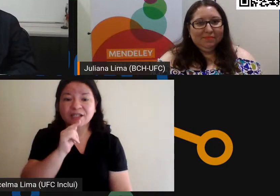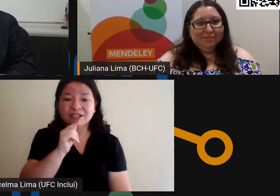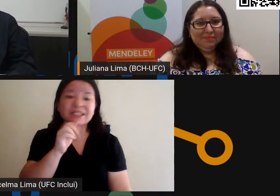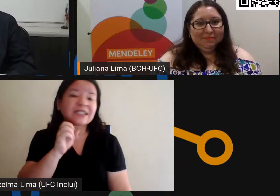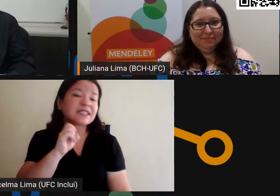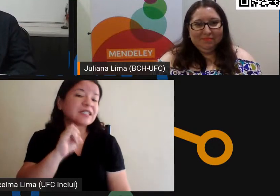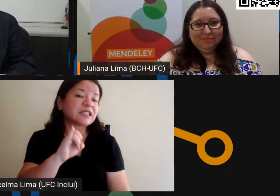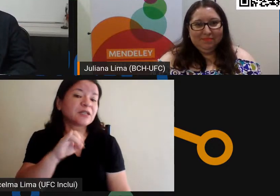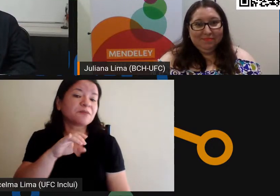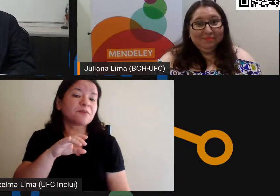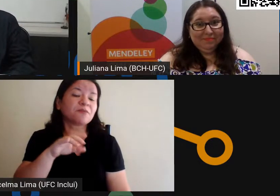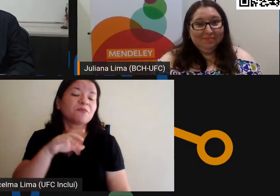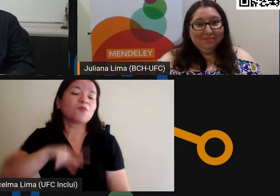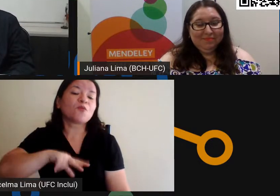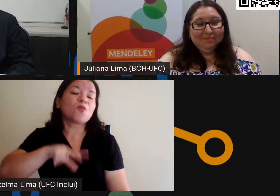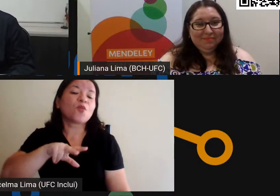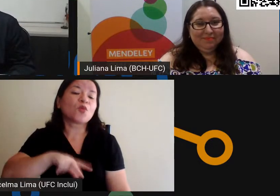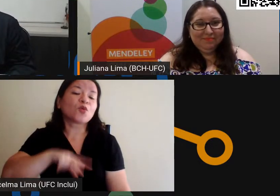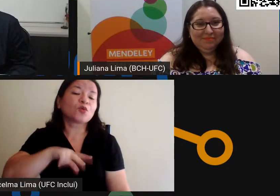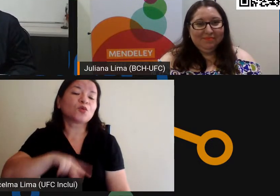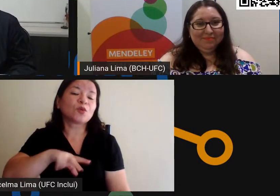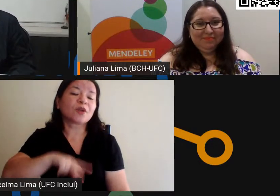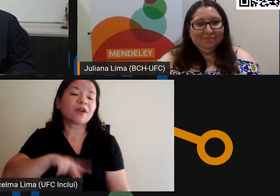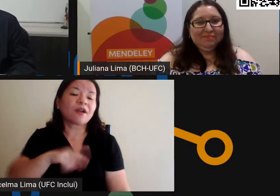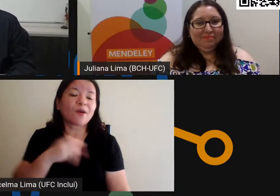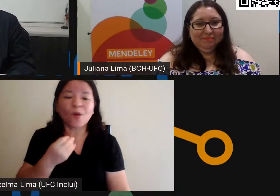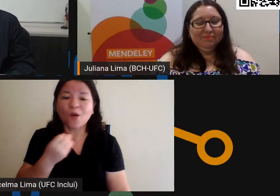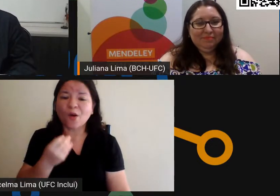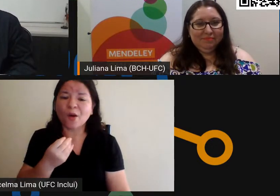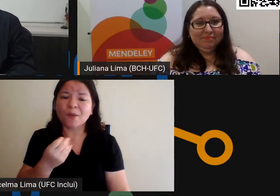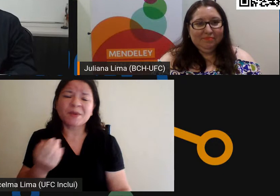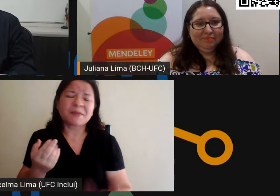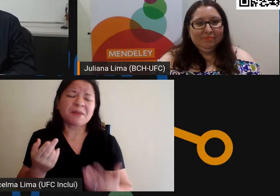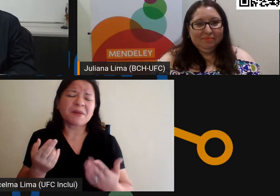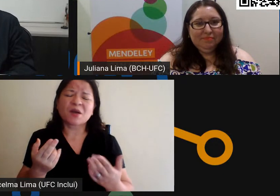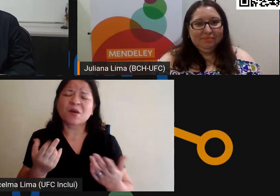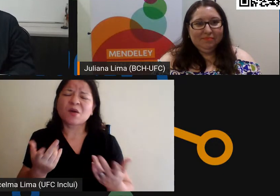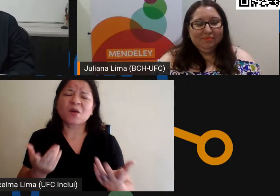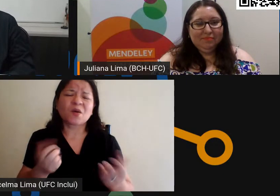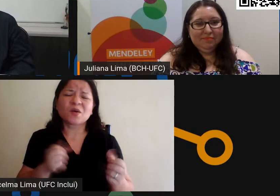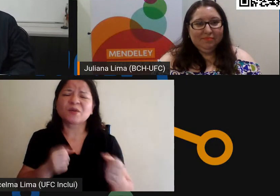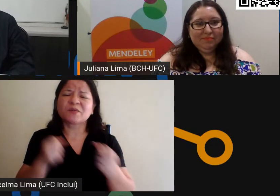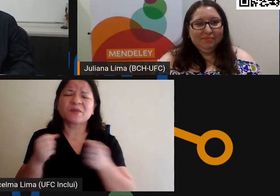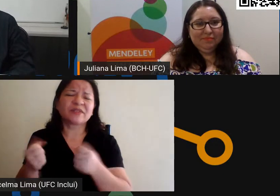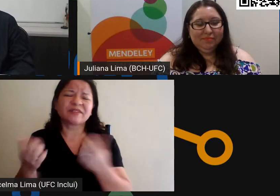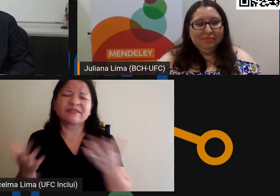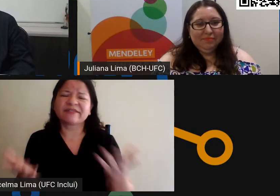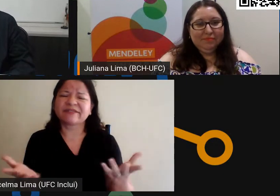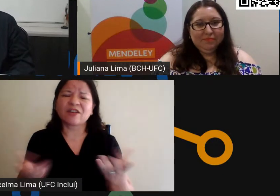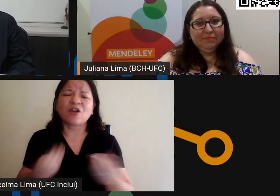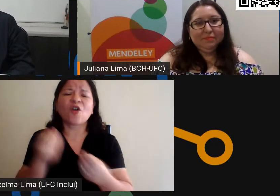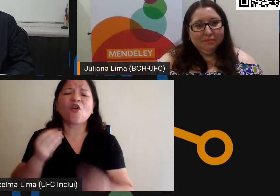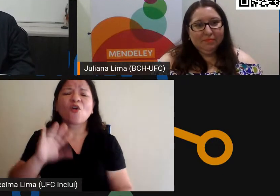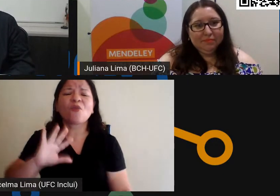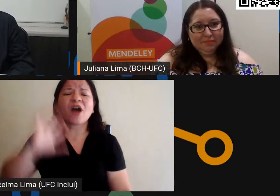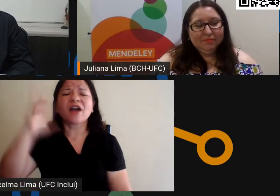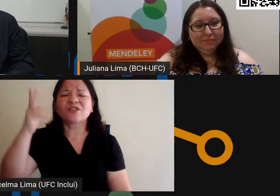país que domina? Seria dominação do mesmo jeito. E não tem saída. Sabe como que vai resolver esse problema do